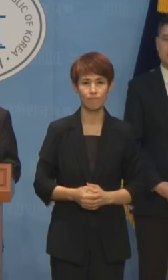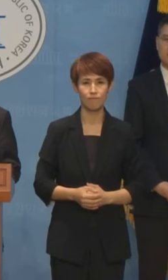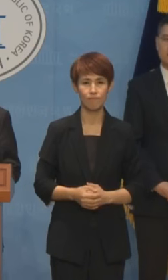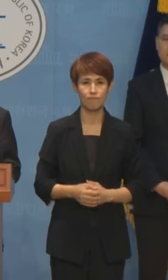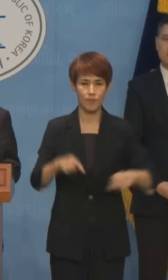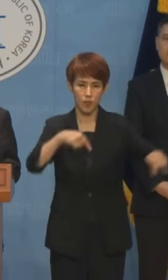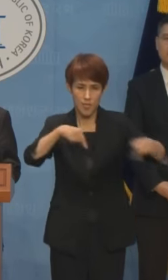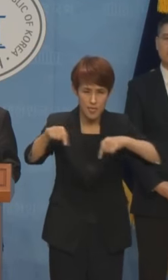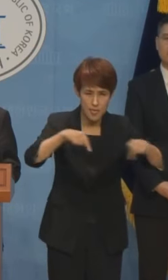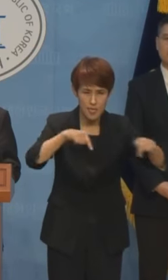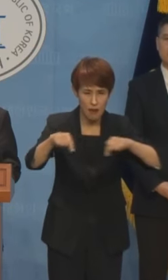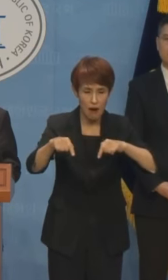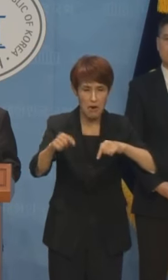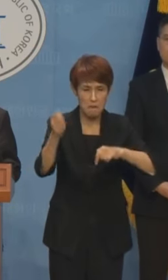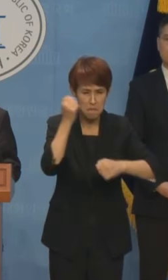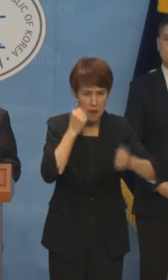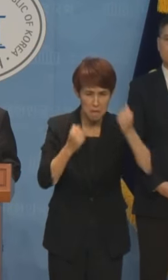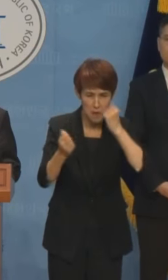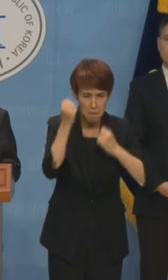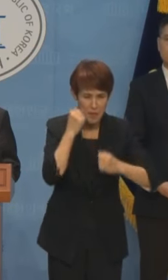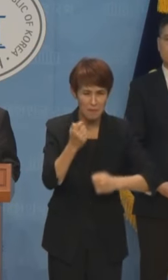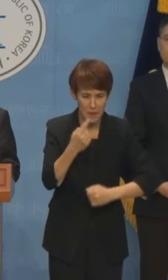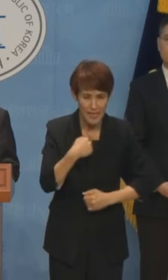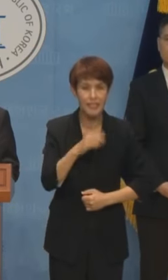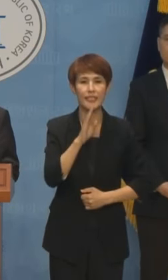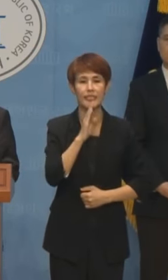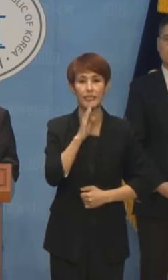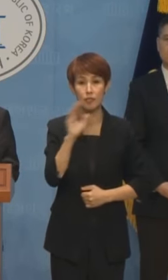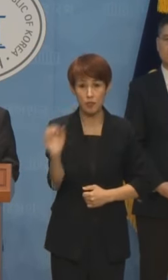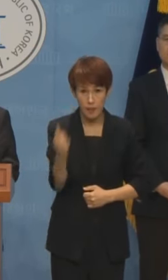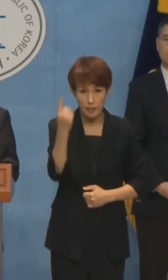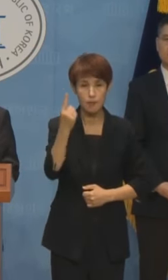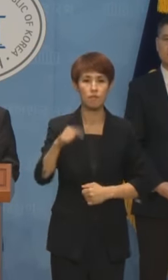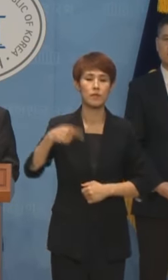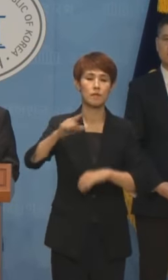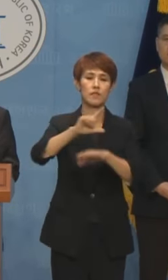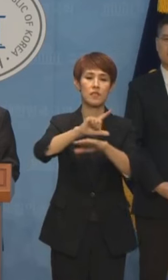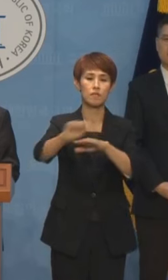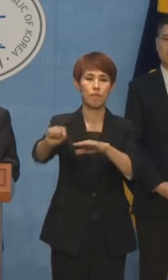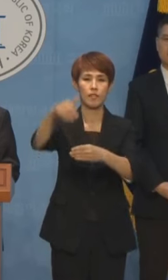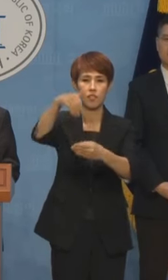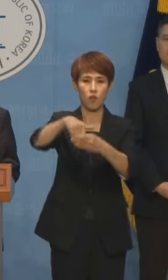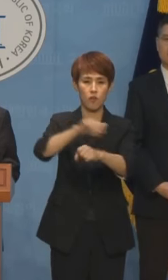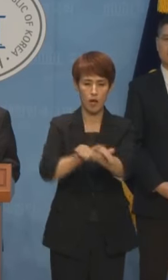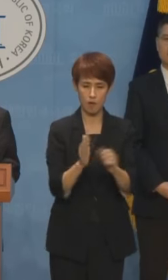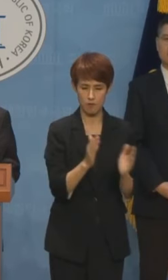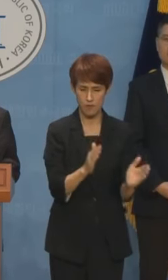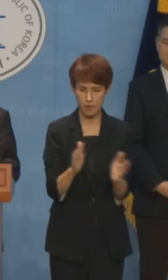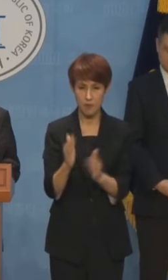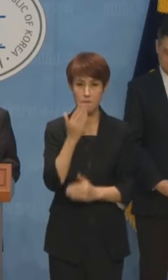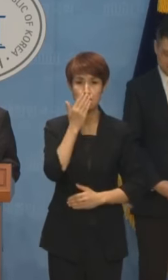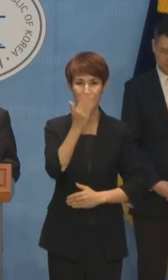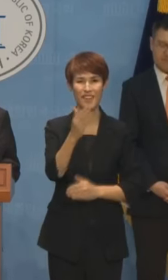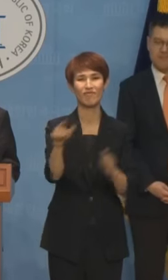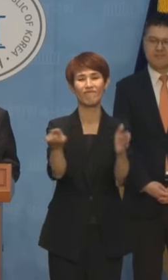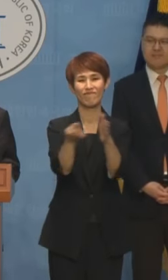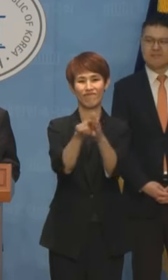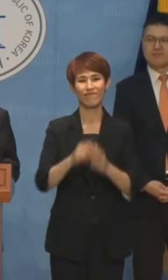정치를 경험한 당대표이기에 다음 지방선거를 잘 준비할 수 있을 거라